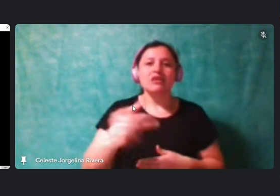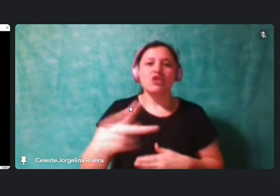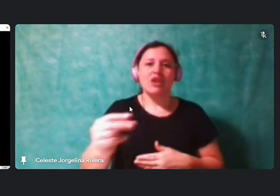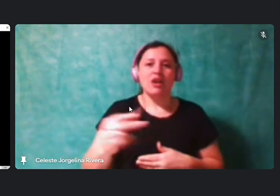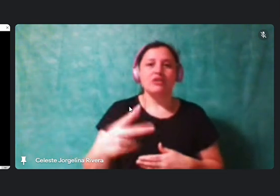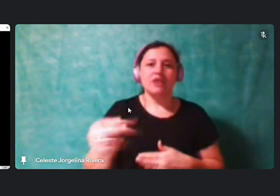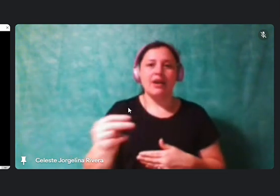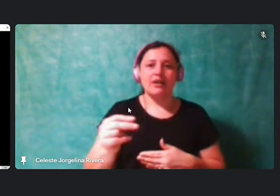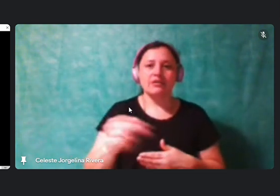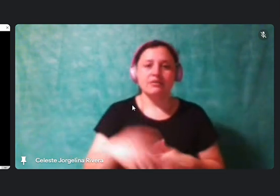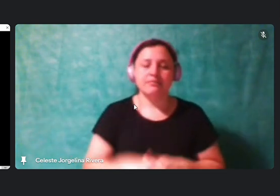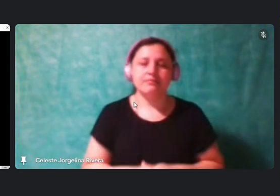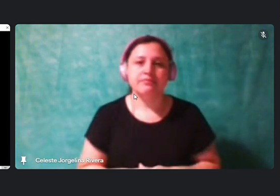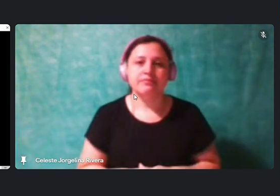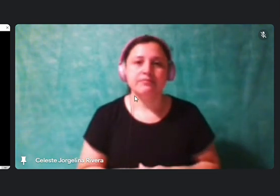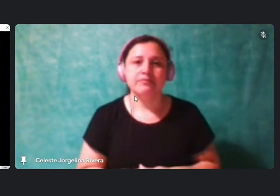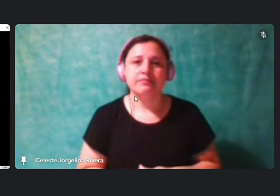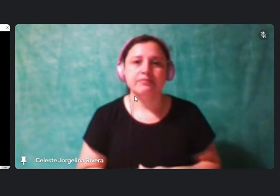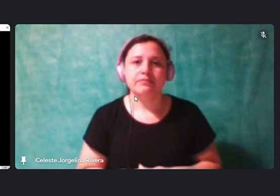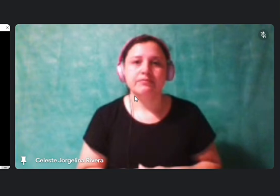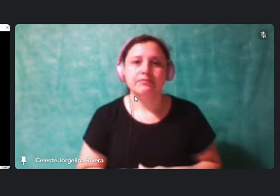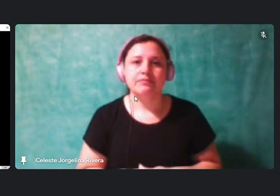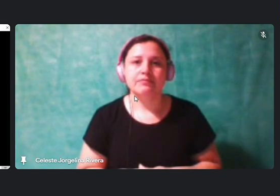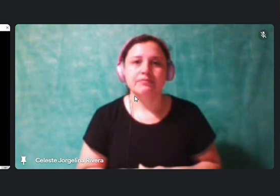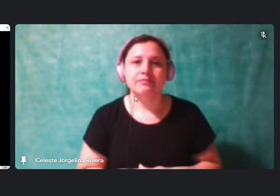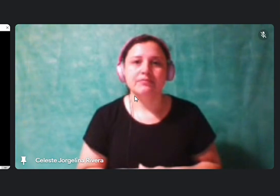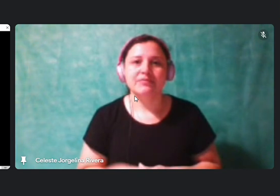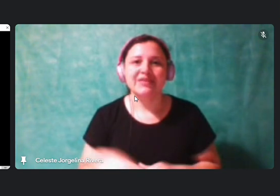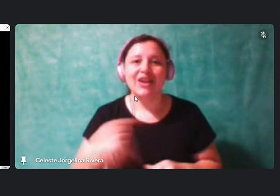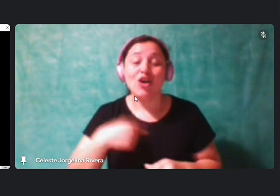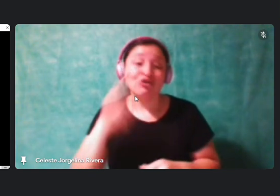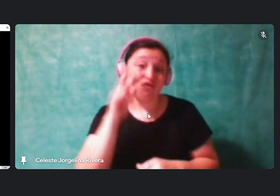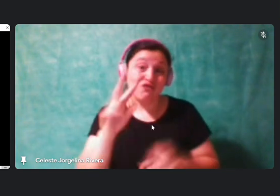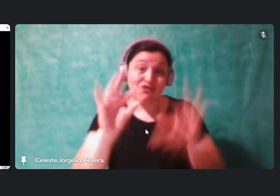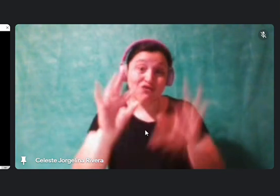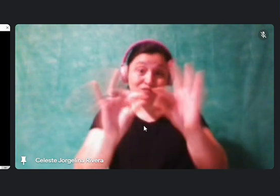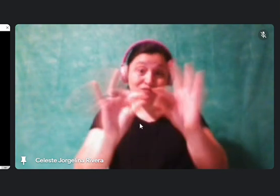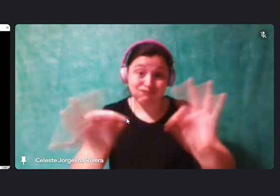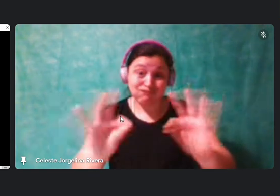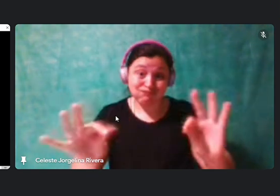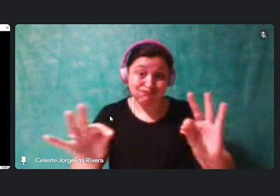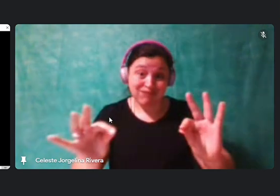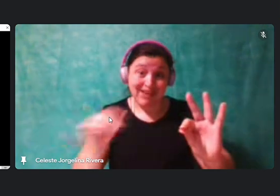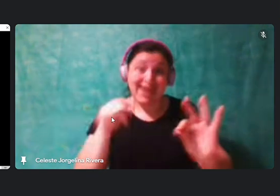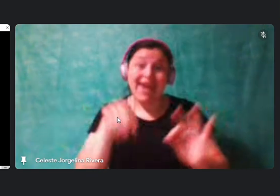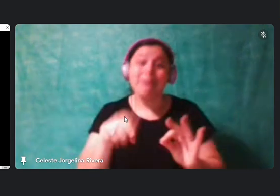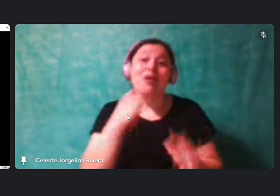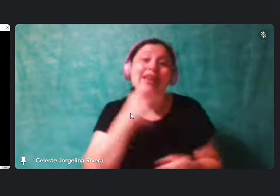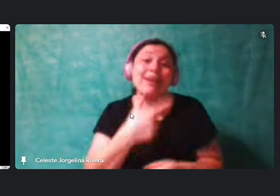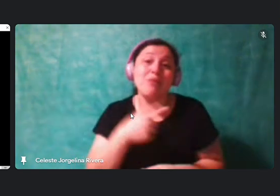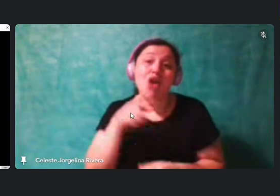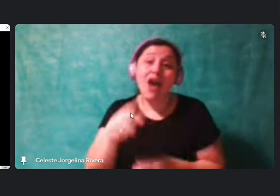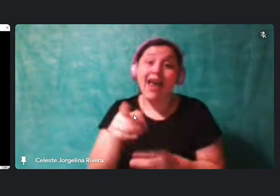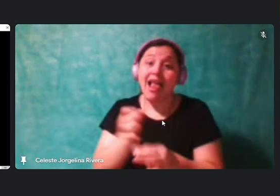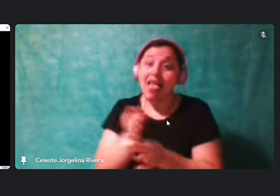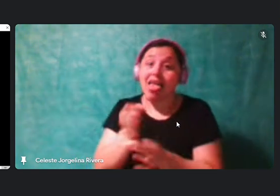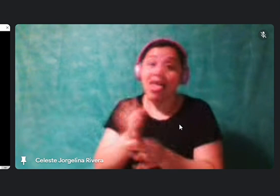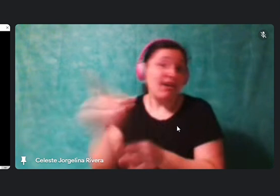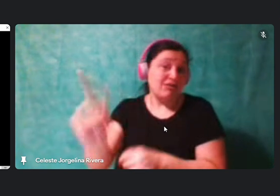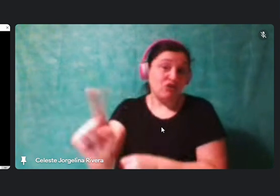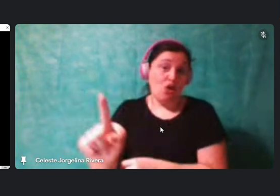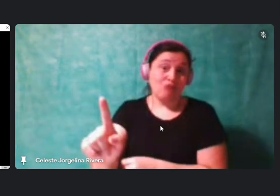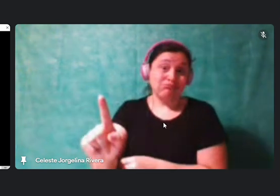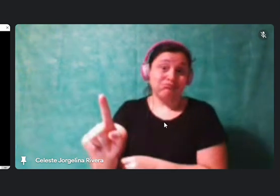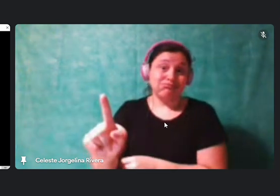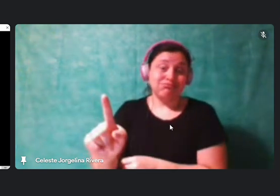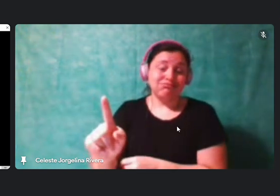él sería, puse he, él no enseña, ¿sí? Y si tengo el did, sería